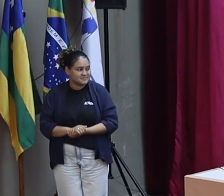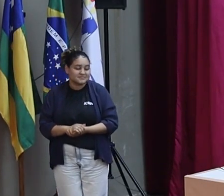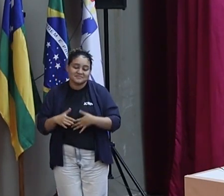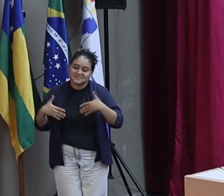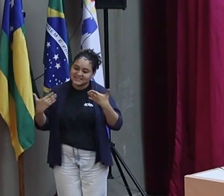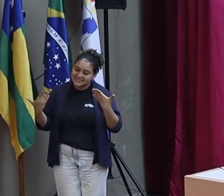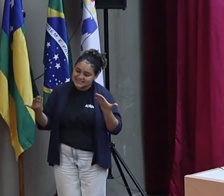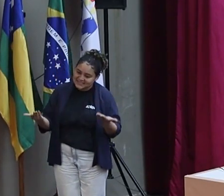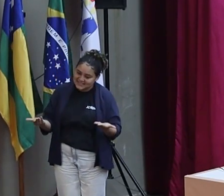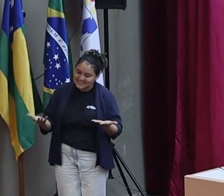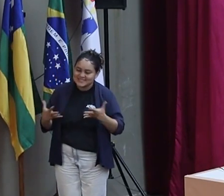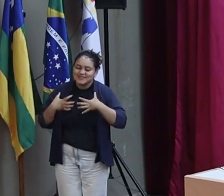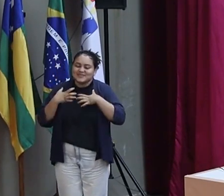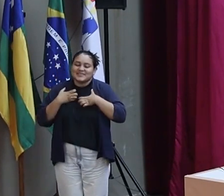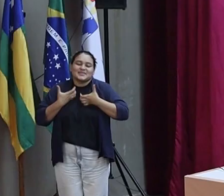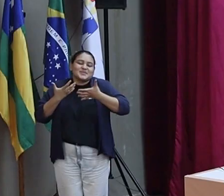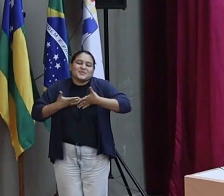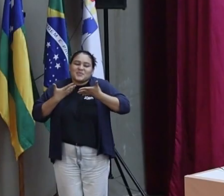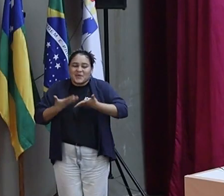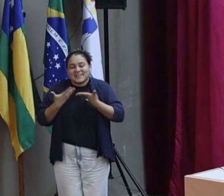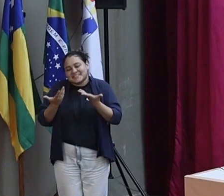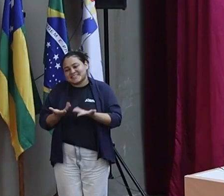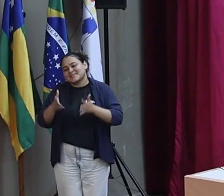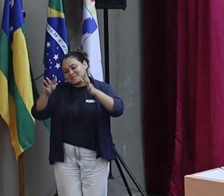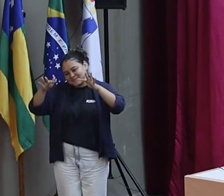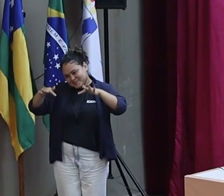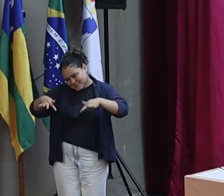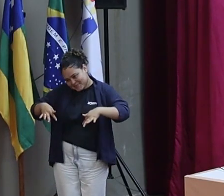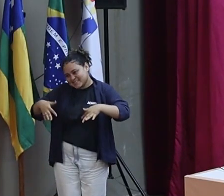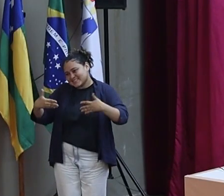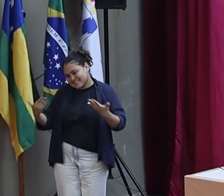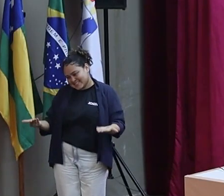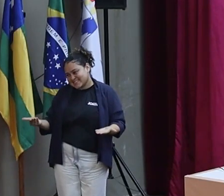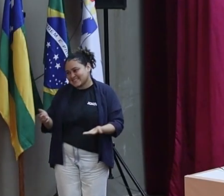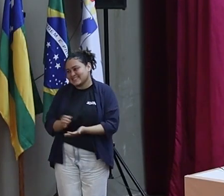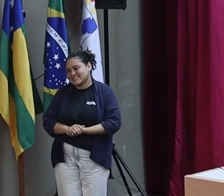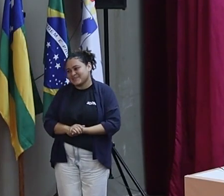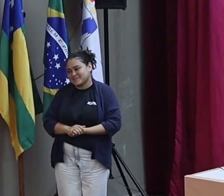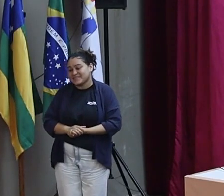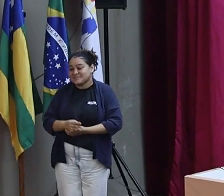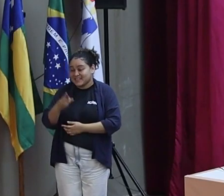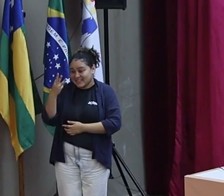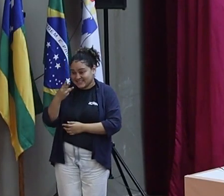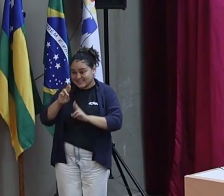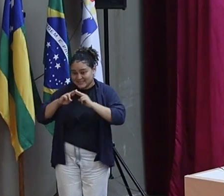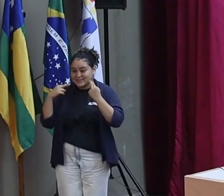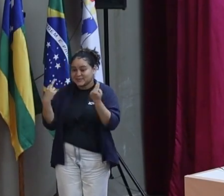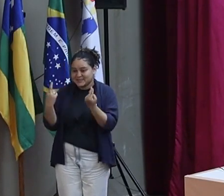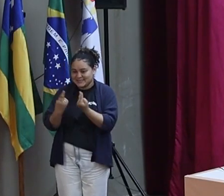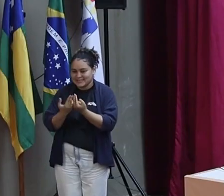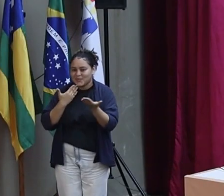Dessa forma altamente inspirada e poética que nós então finalizamos essa terceira mesa redonda, conversa